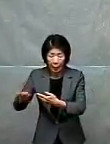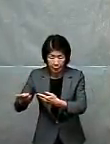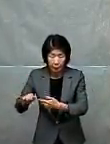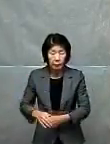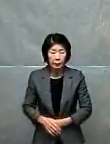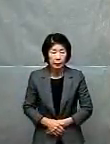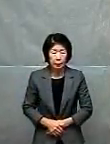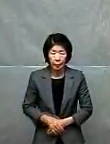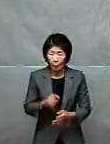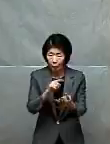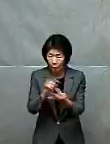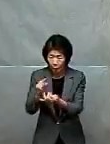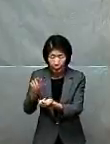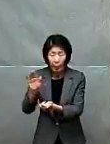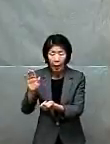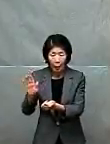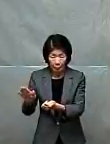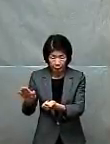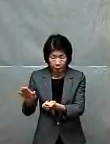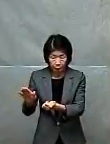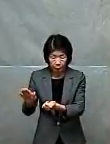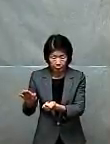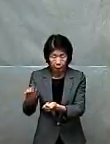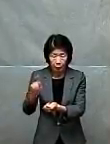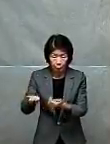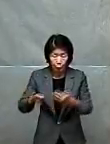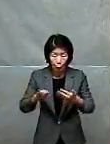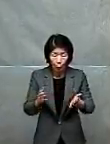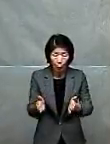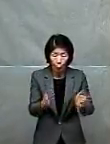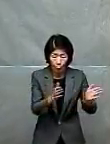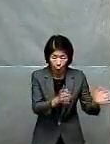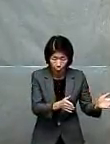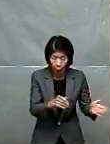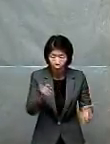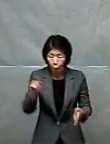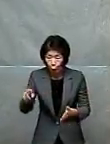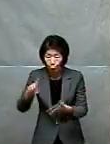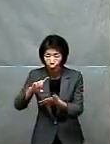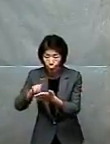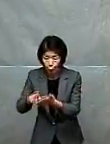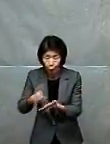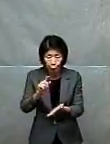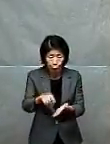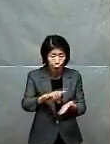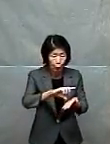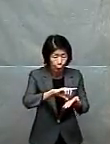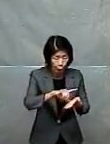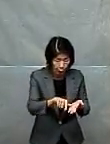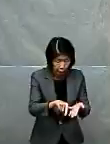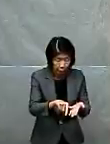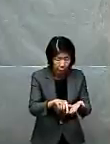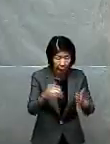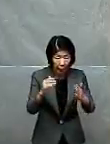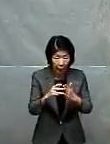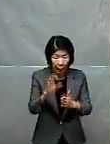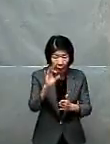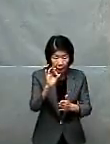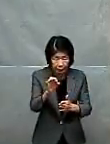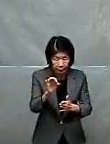講演会というのがいくつかございます。あとあのその時その時、まあ会